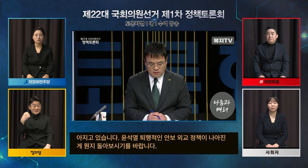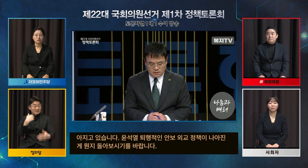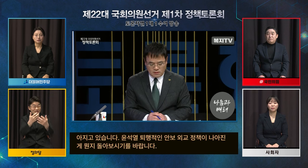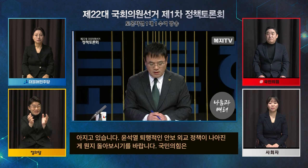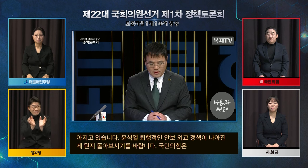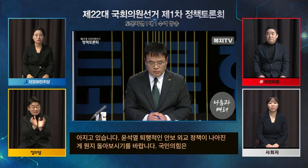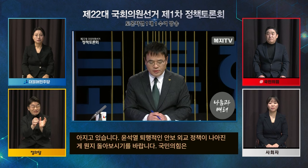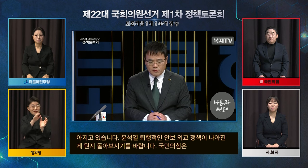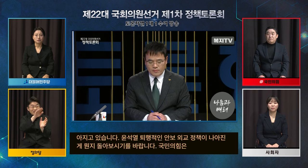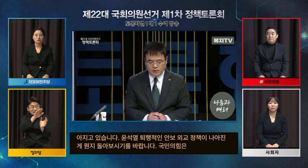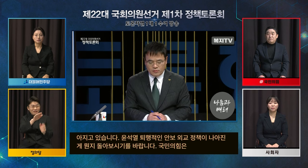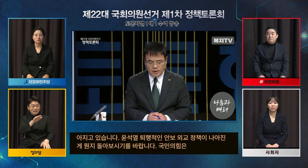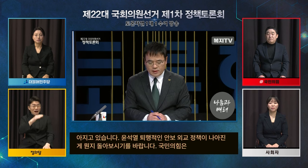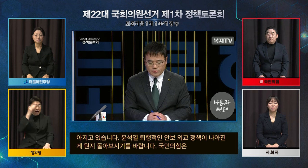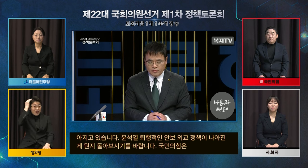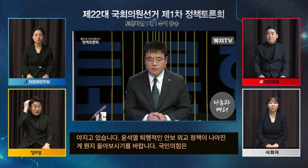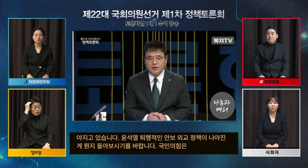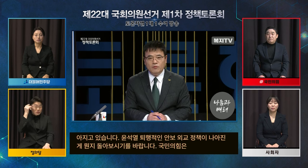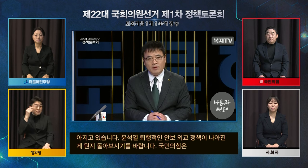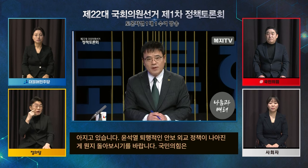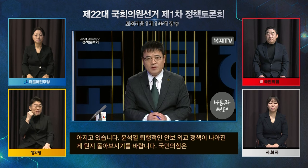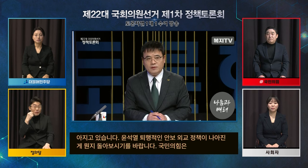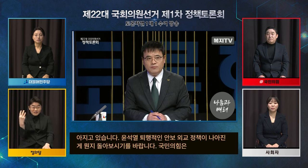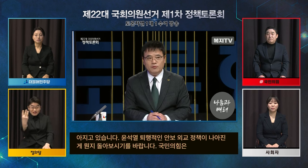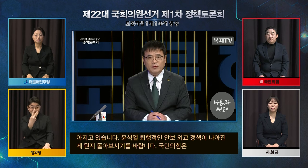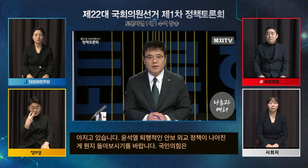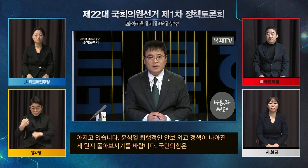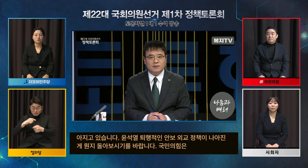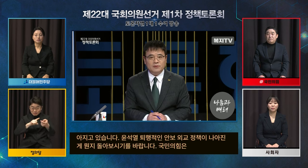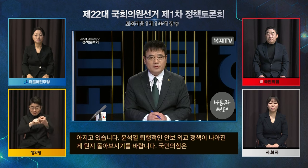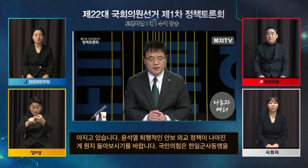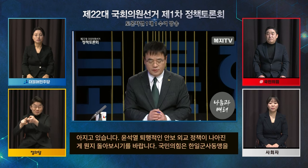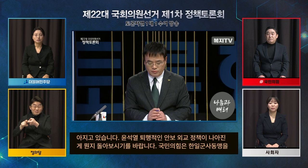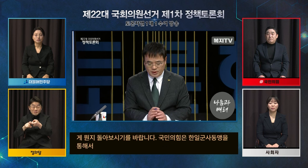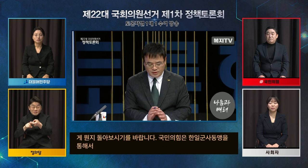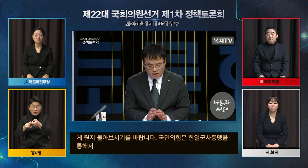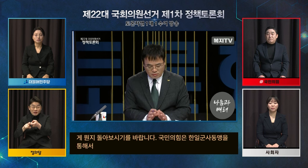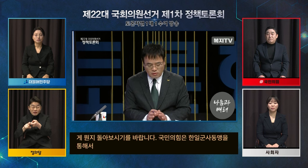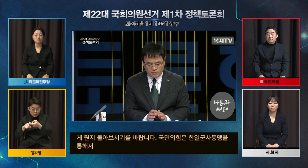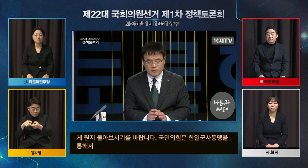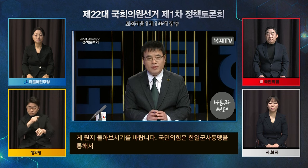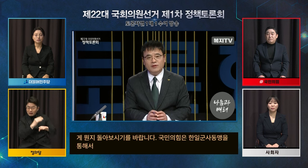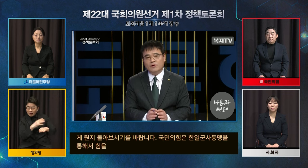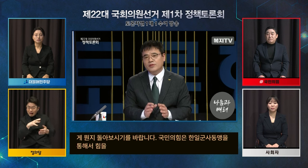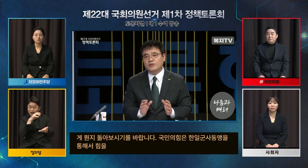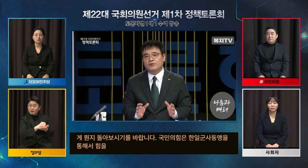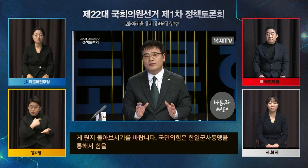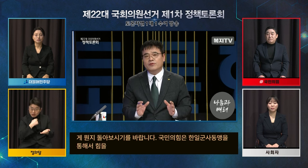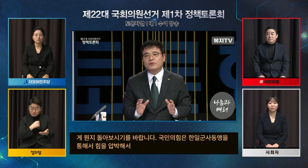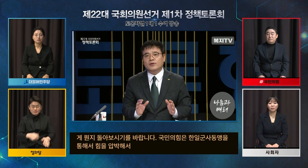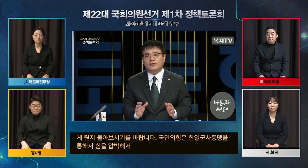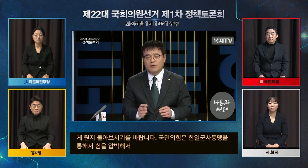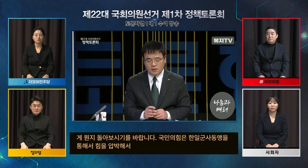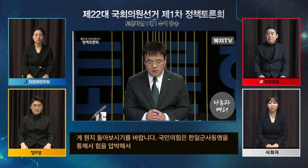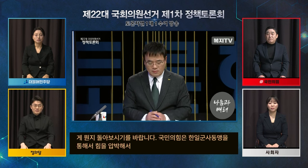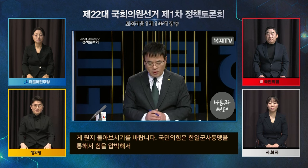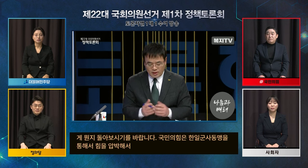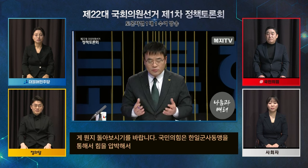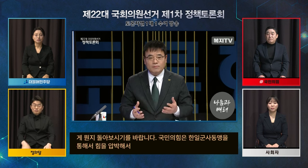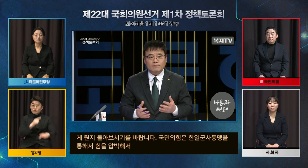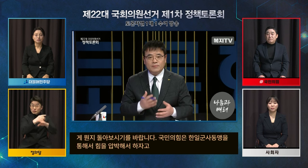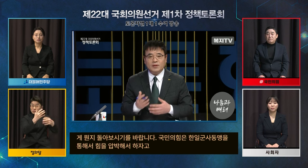국민의힘은 한미일 군사동맹을 통해서 힘으로 압박해서 흡수통일하자는 정책을 쓰고 계신 것 같고 민주당은 경제 지원 등을 통해서